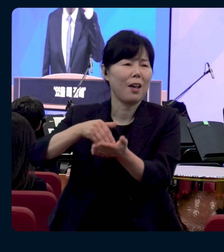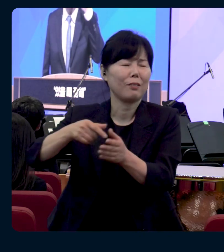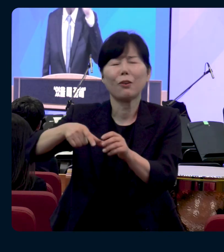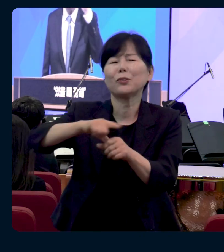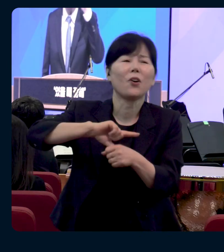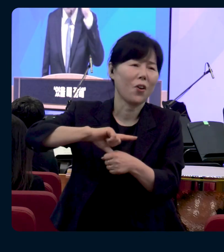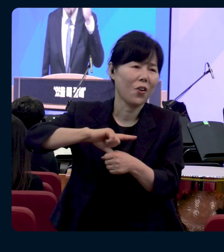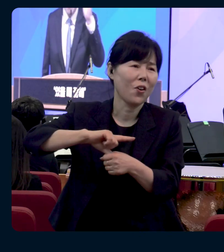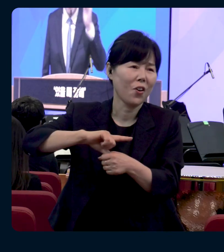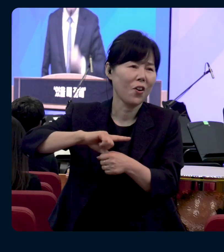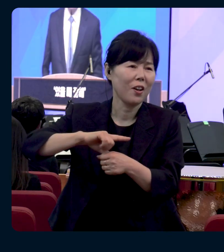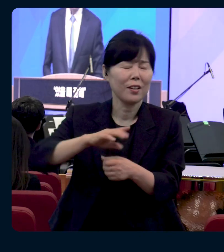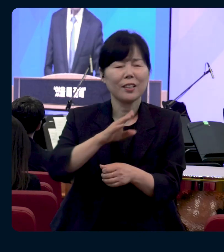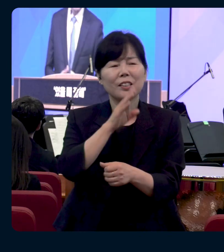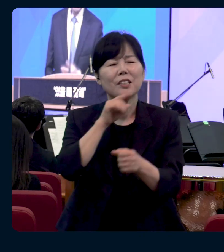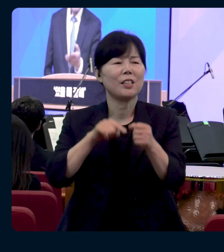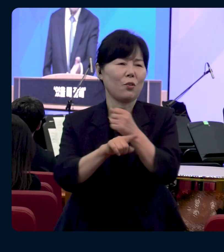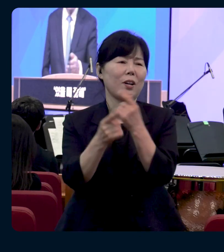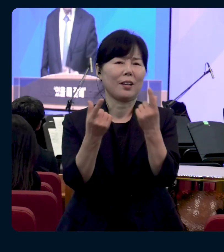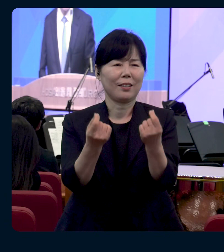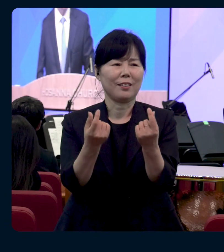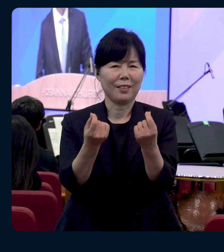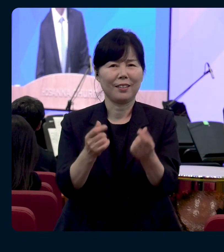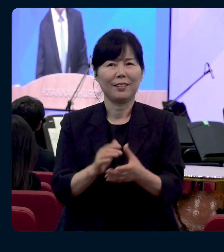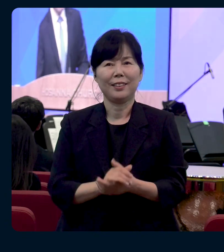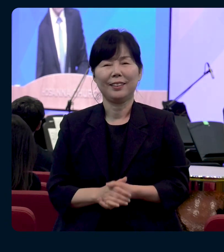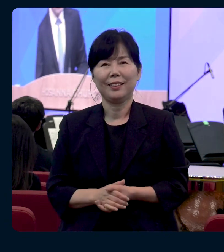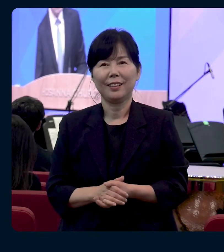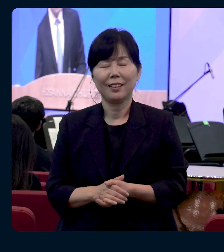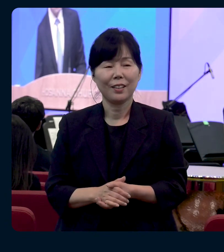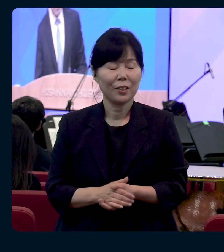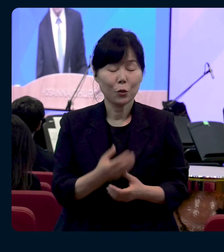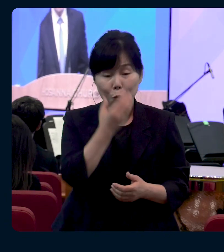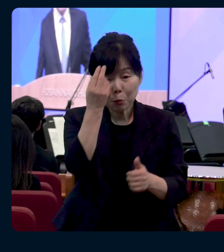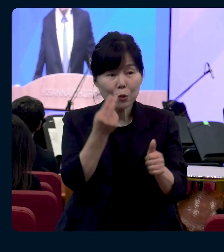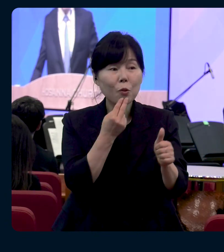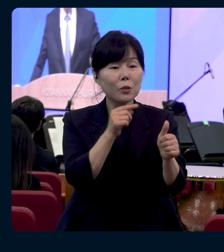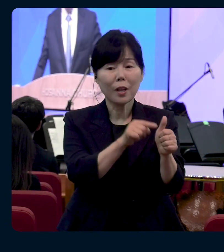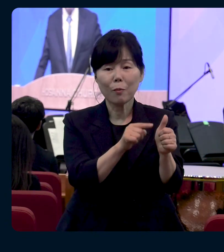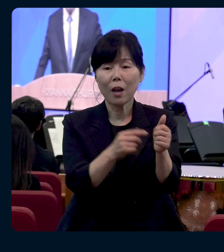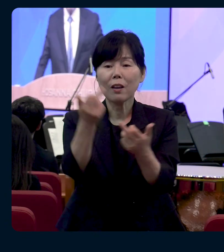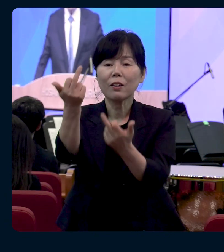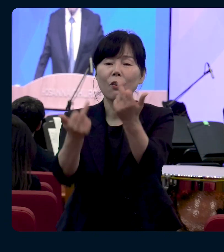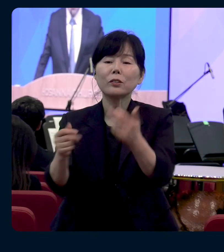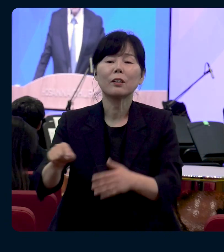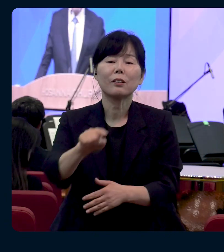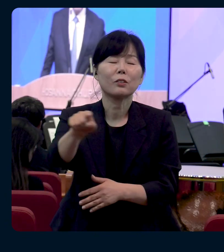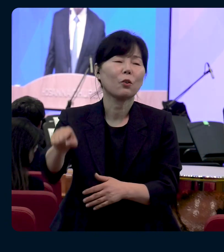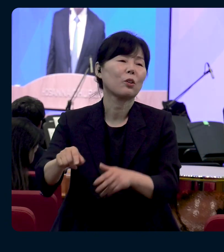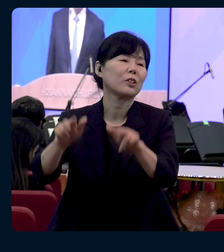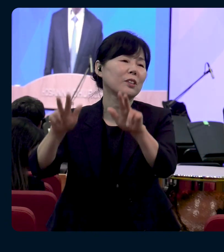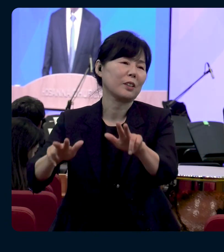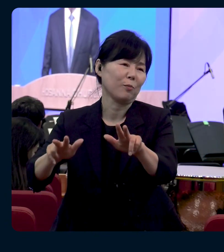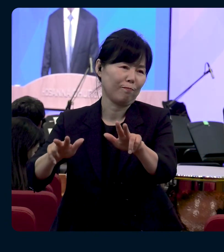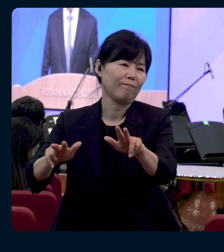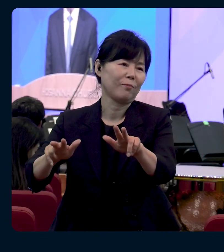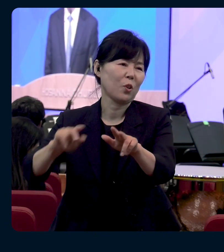중요한 인생 진리다. 지금 요셉의 형제들도 바로 그런 어려움을 겪고 있습니다.